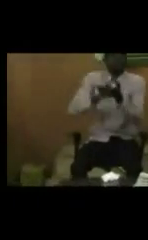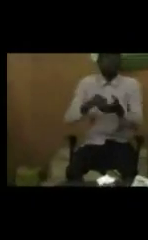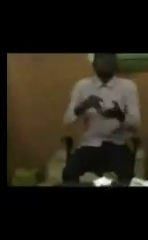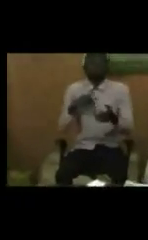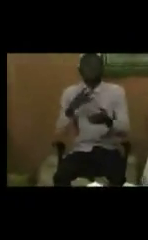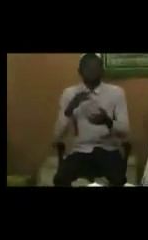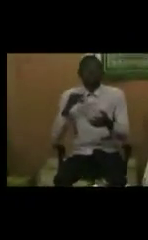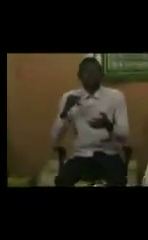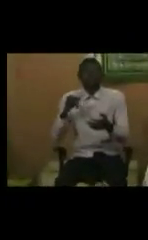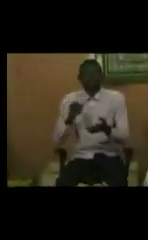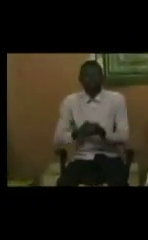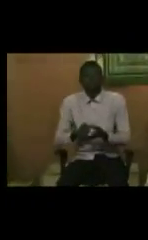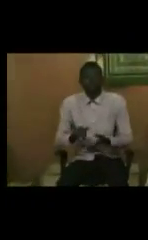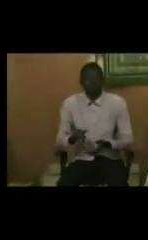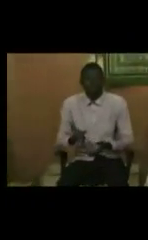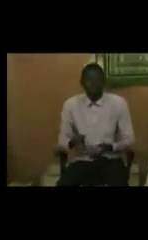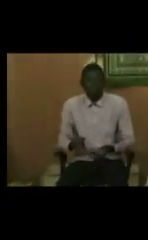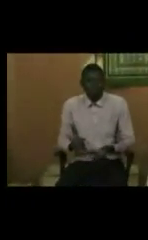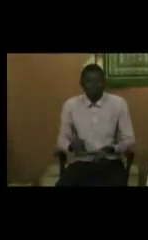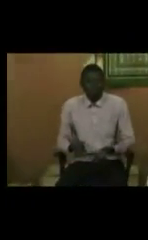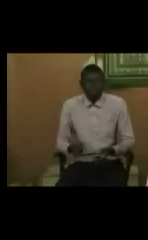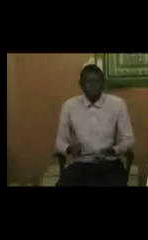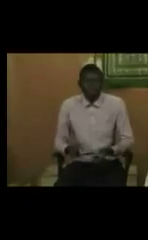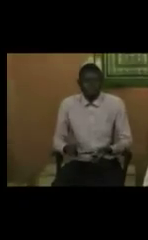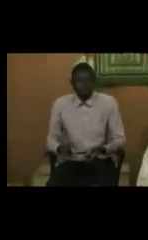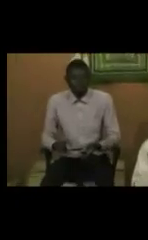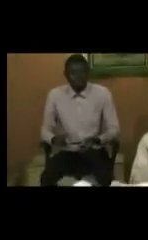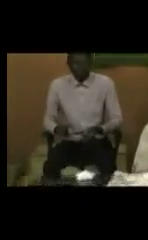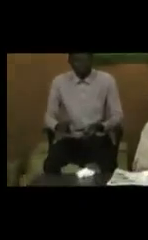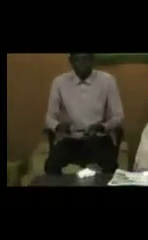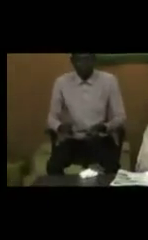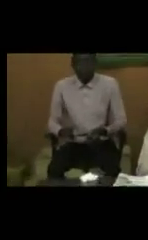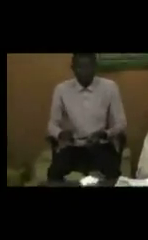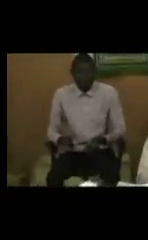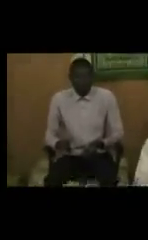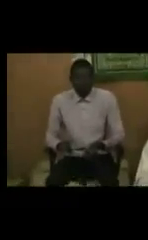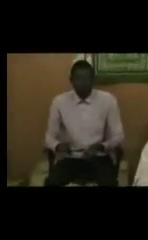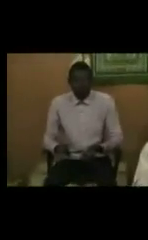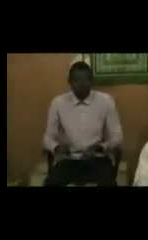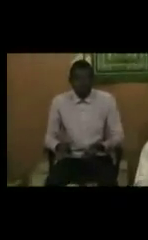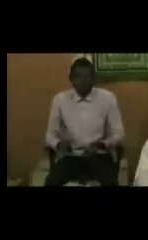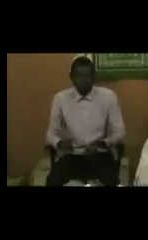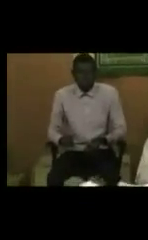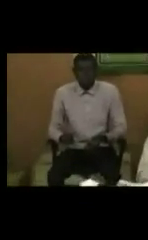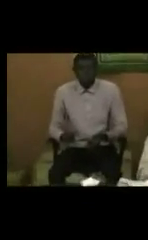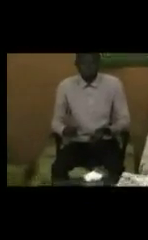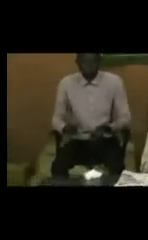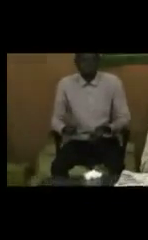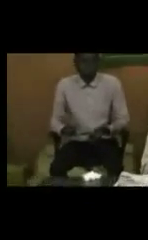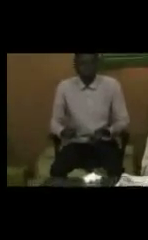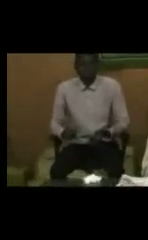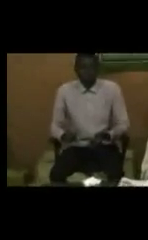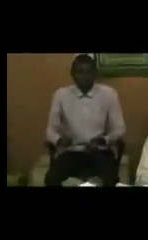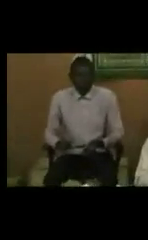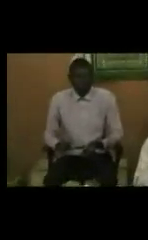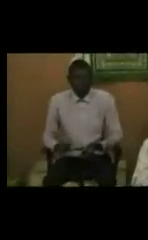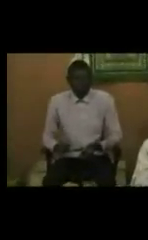yaktadi on tuma si pe anna qasira salati fi safar